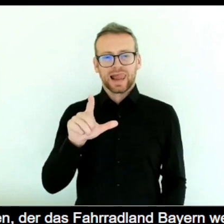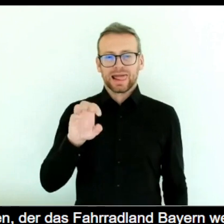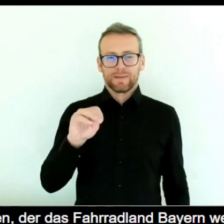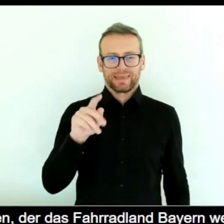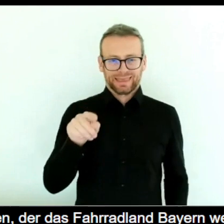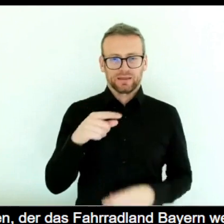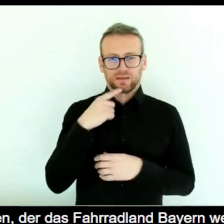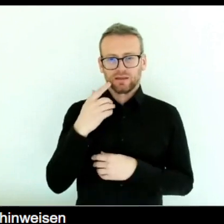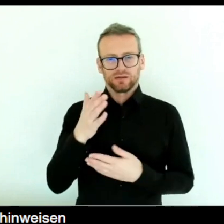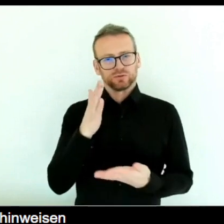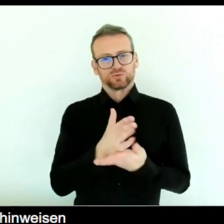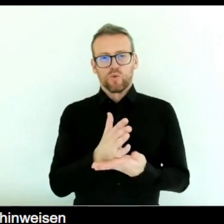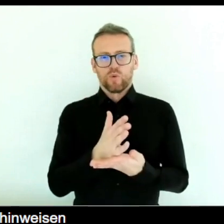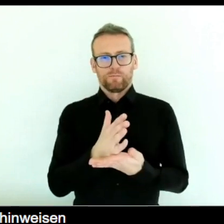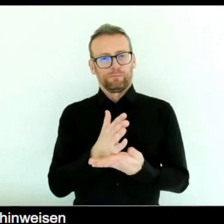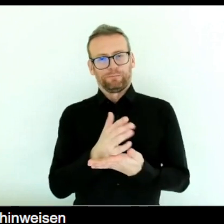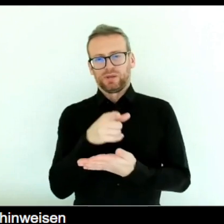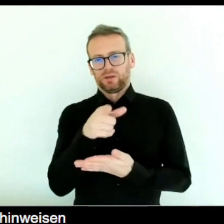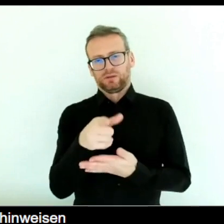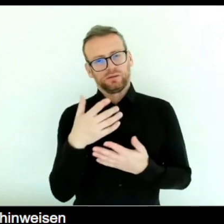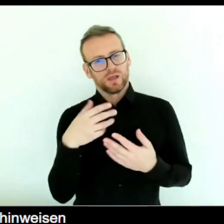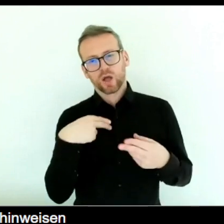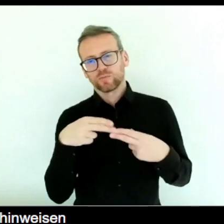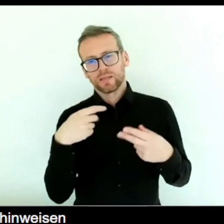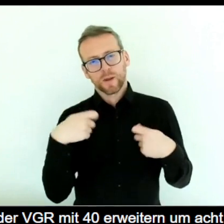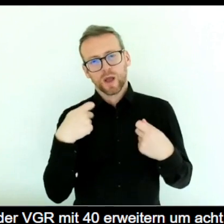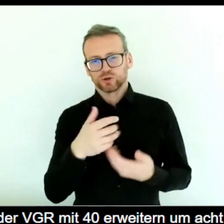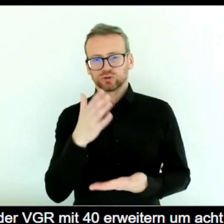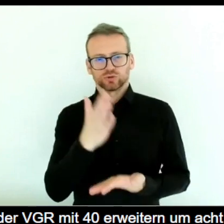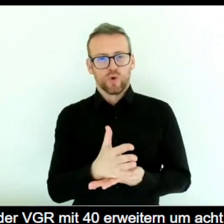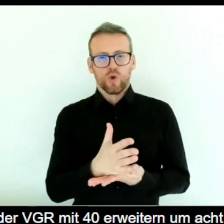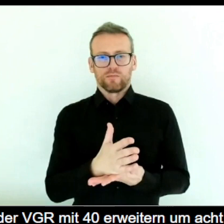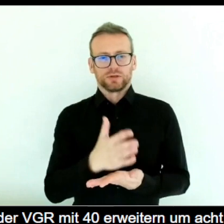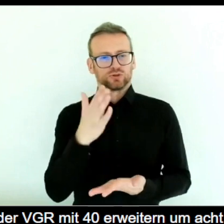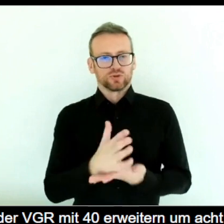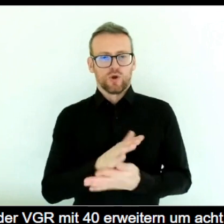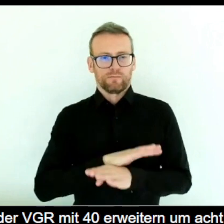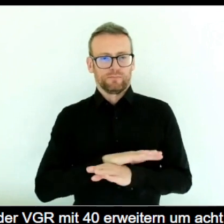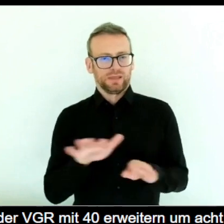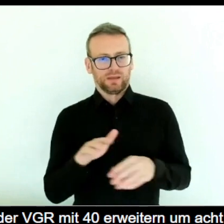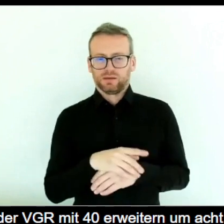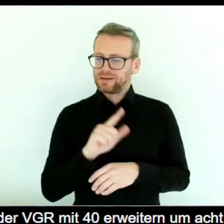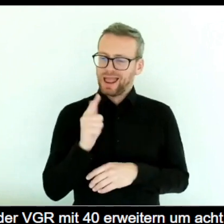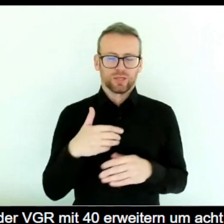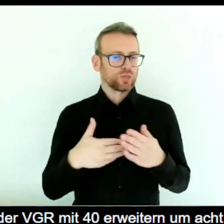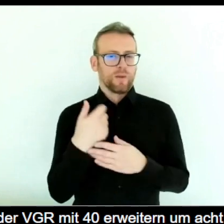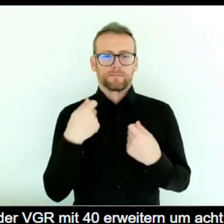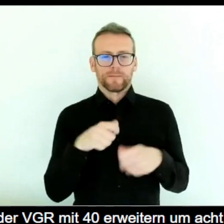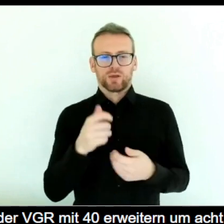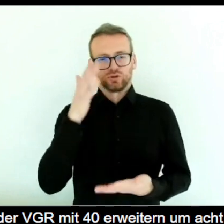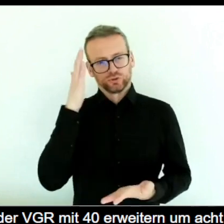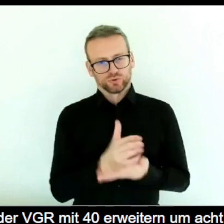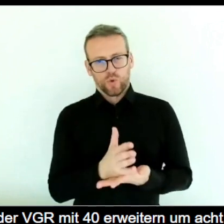Planung schon näher zu dem Bau ist, soll nicht gestoppt werden. Aber weitere Planungen soll es nicht geben. Ich kann nur sagen, Bayern steht zur